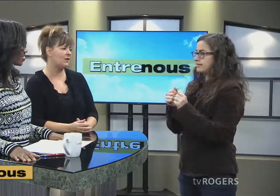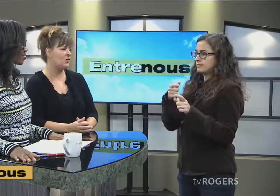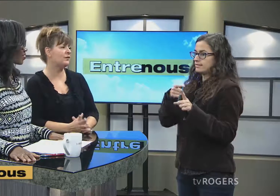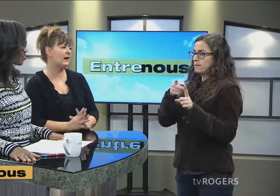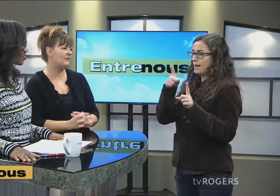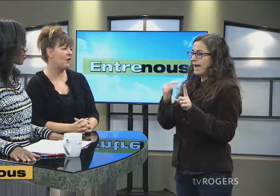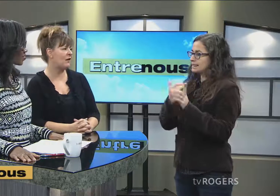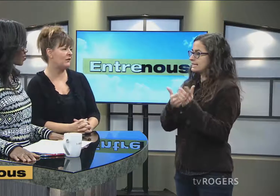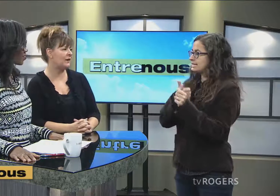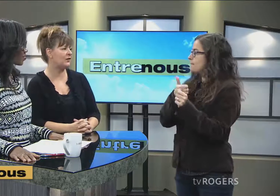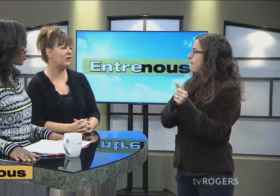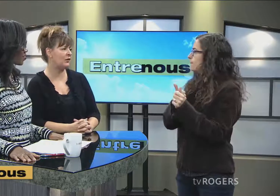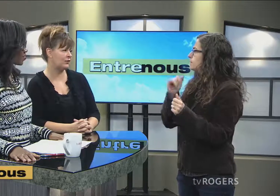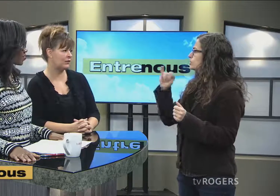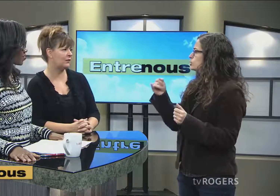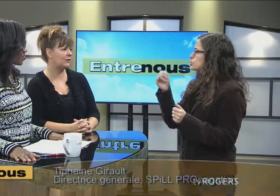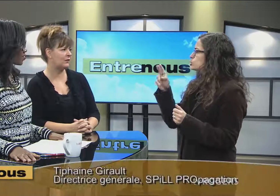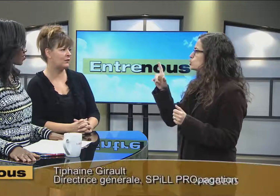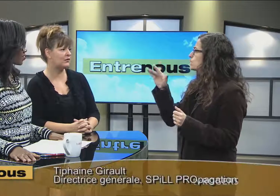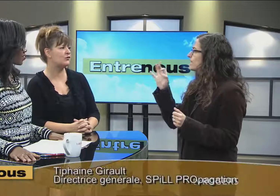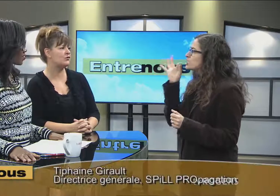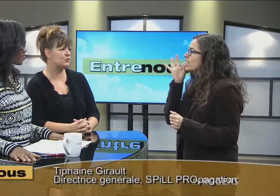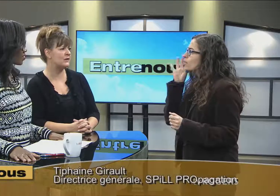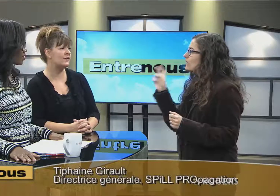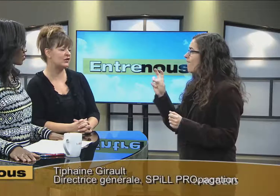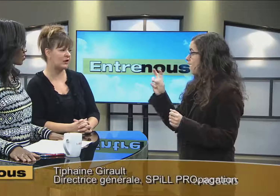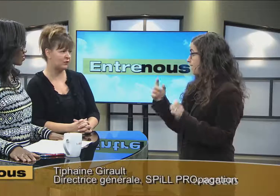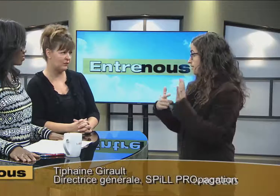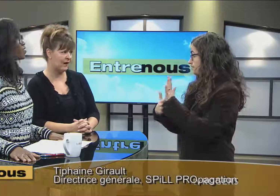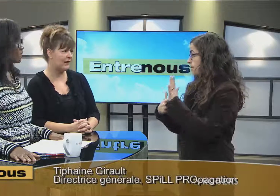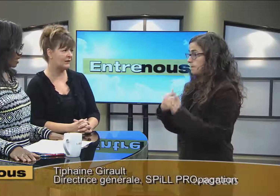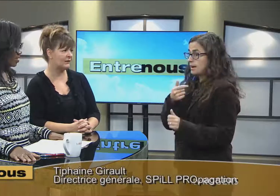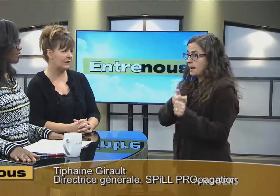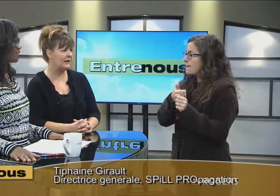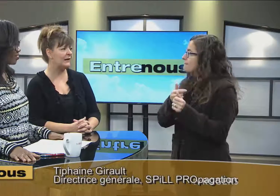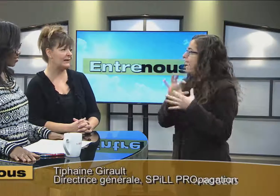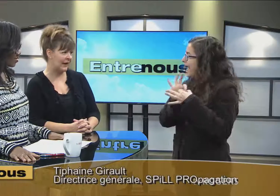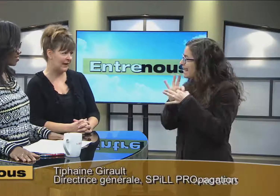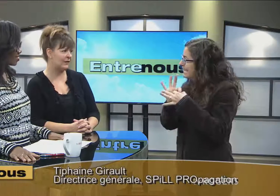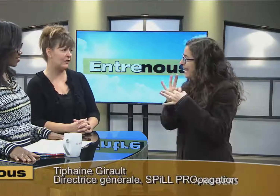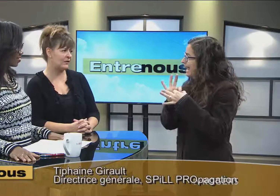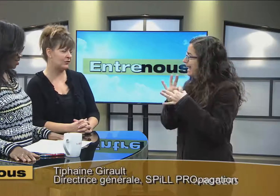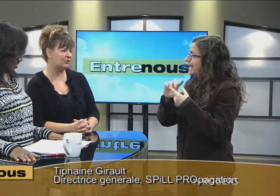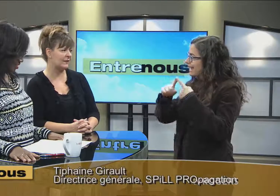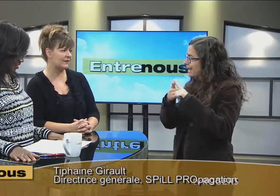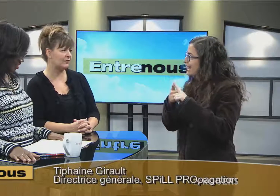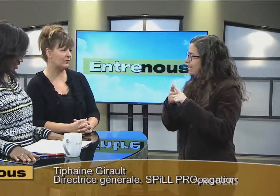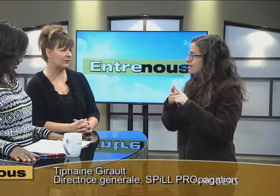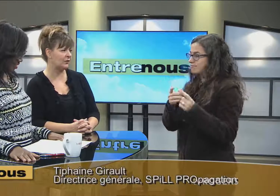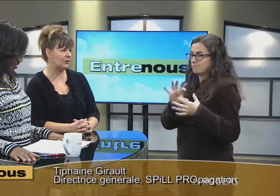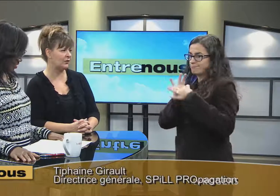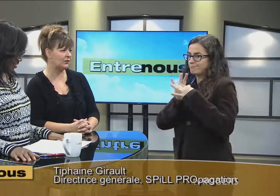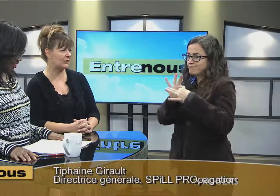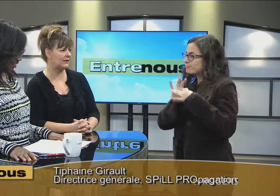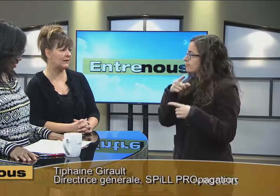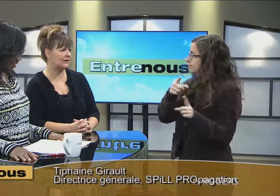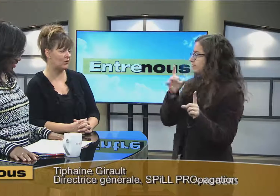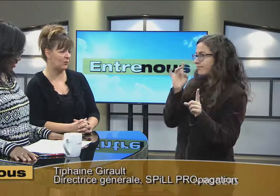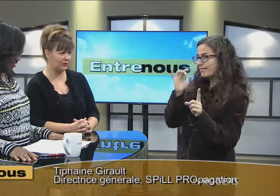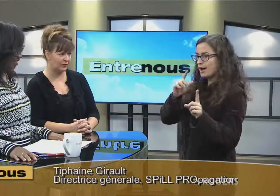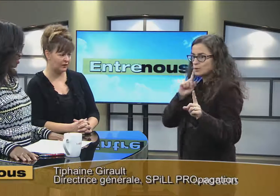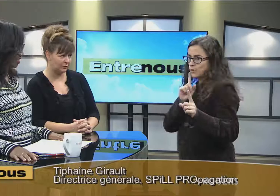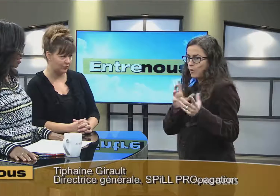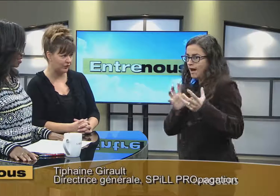Bien, nous travaillons très fort avec Julie Châteauvert. Okay. Elle, c'est une personne qui